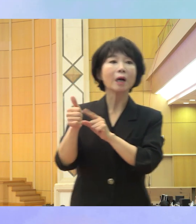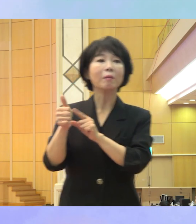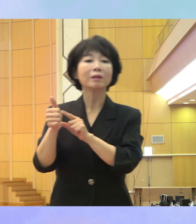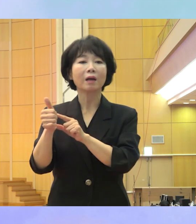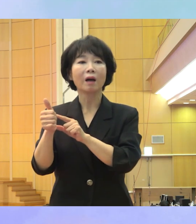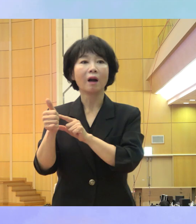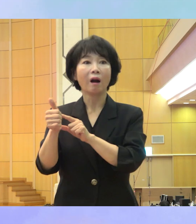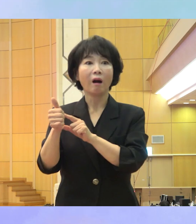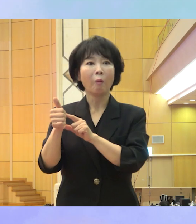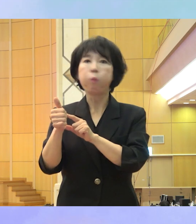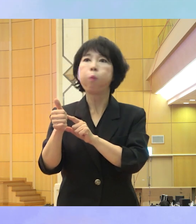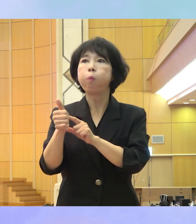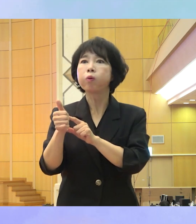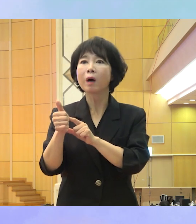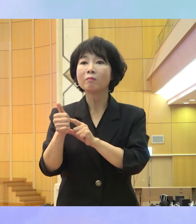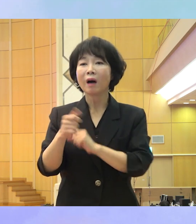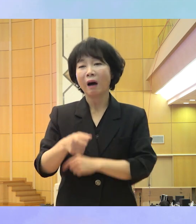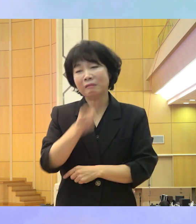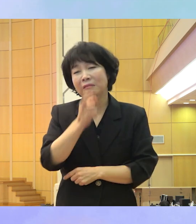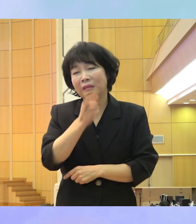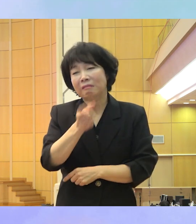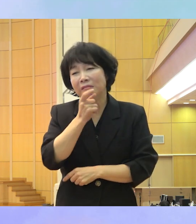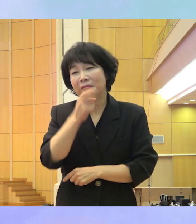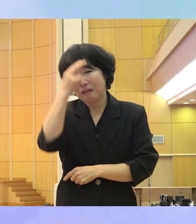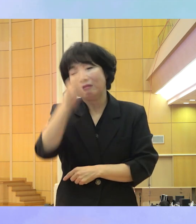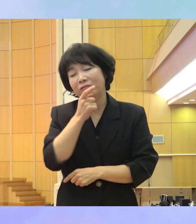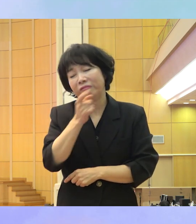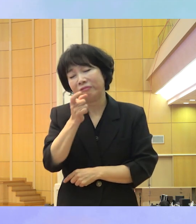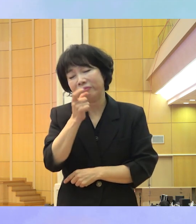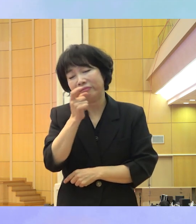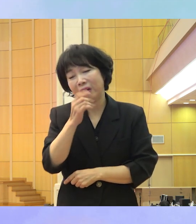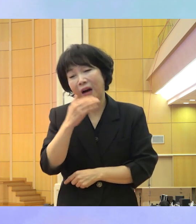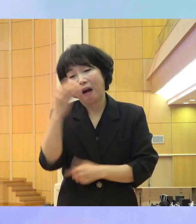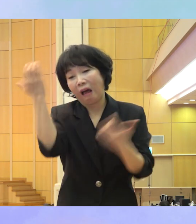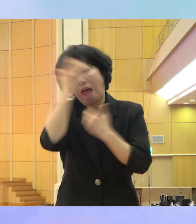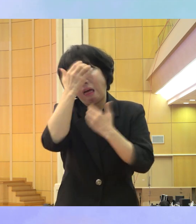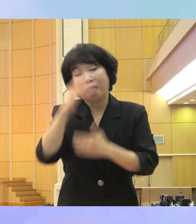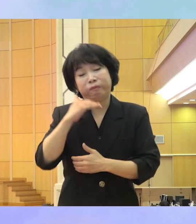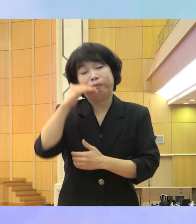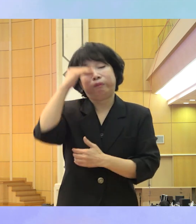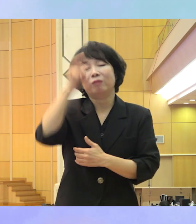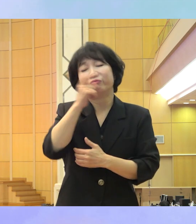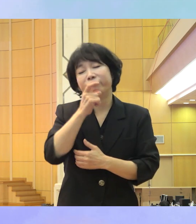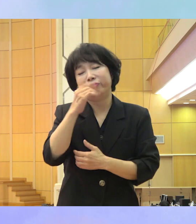이만큼 돼가지고 왔어요. 이런 거 알죠? 이만큼 돼가지고 왔다고 하면 알죠?